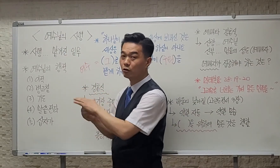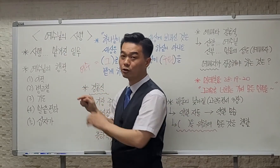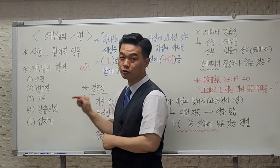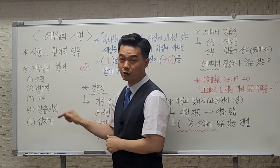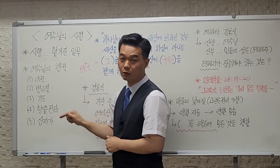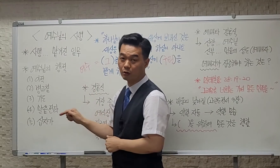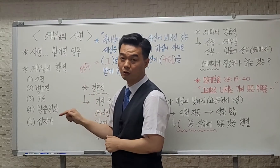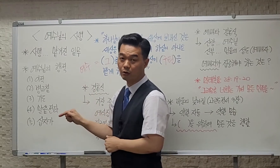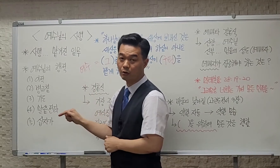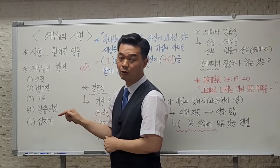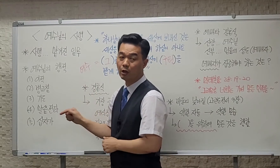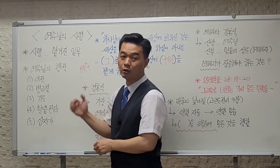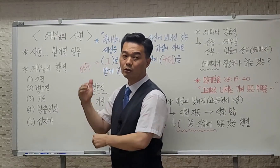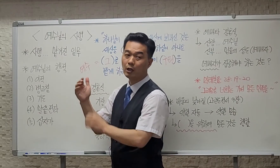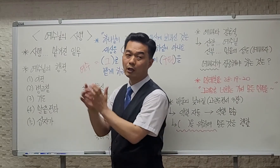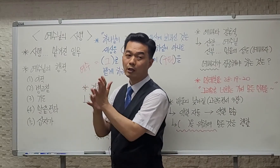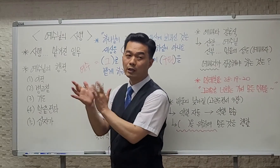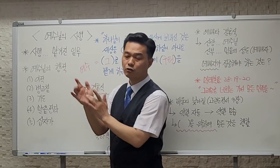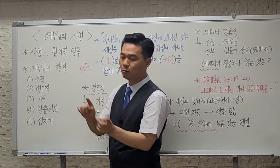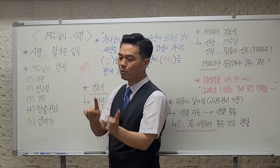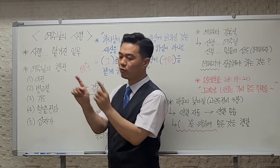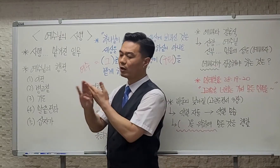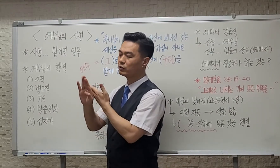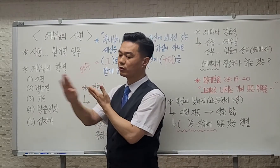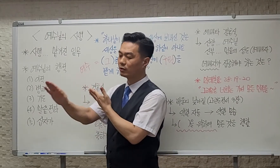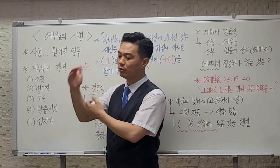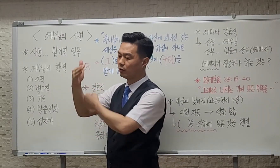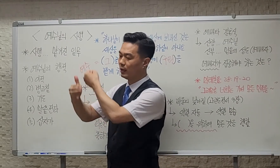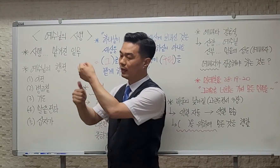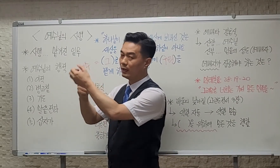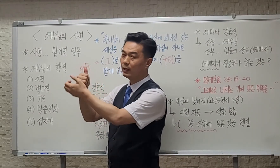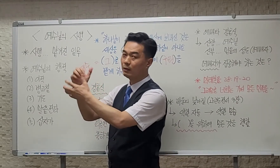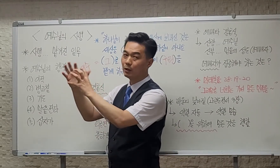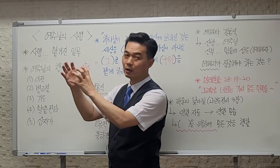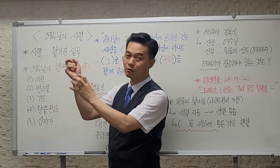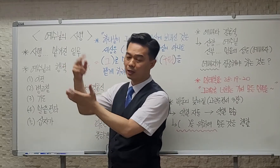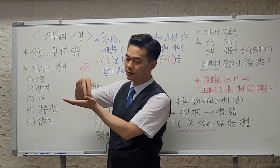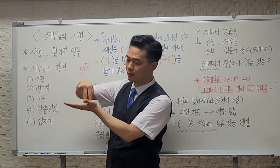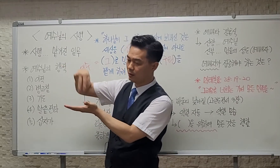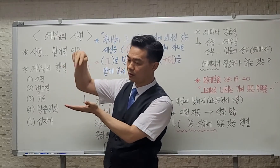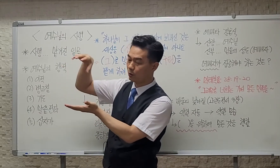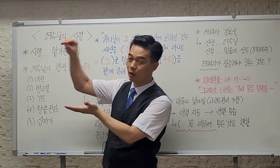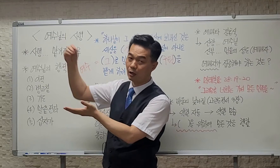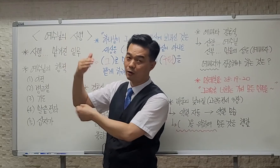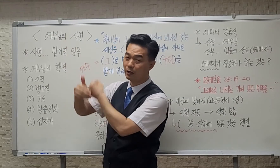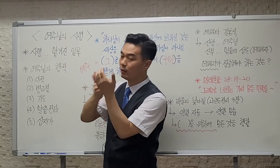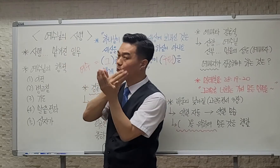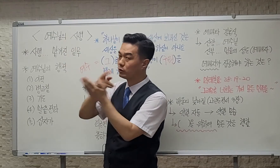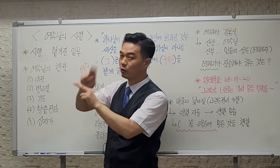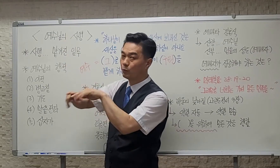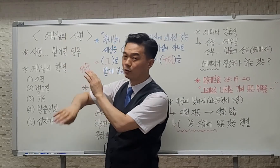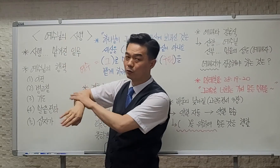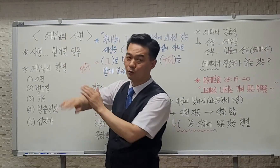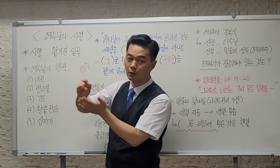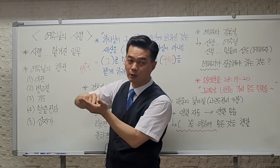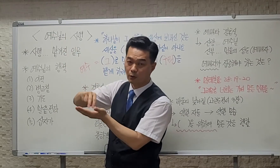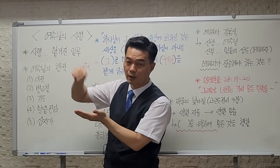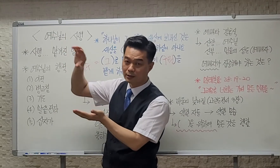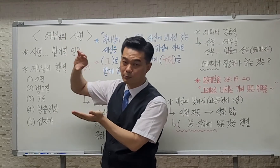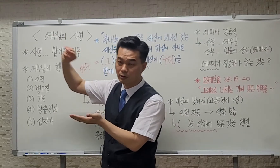것이었죠. 그런데 예수님이 부활하시고 나서 하나님 나라로 다시 돌아가요. 하나님 보좌 우편으로